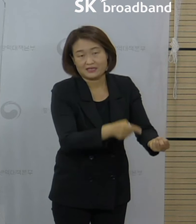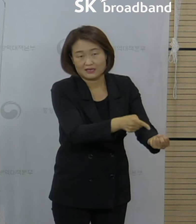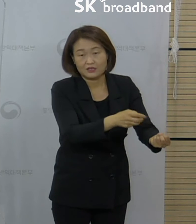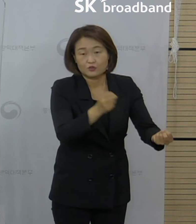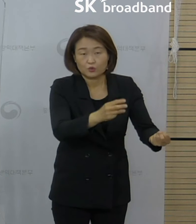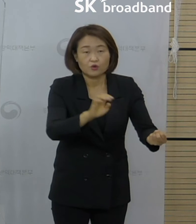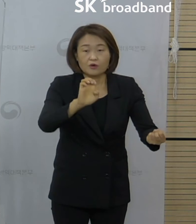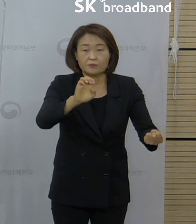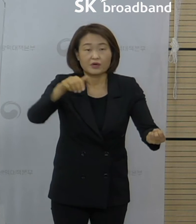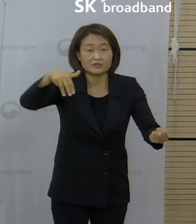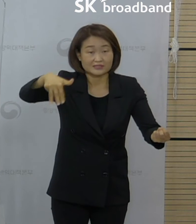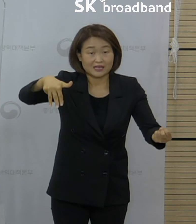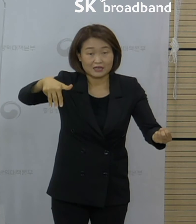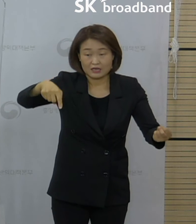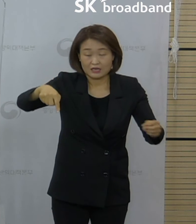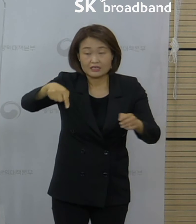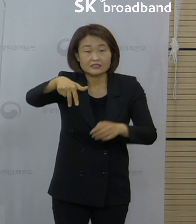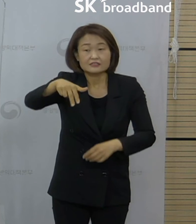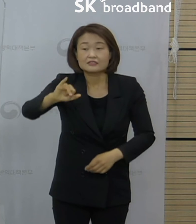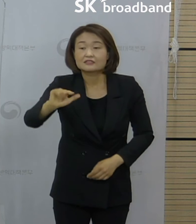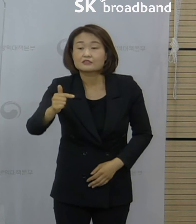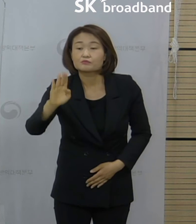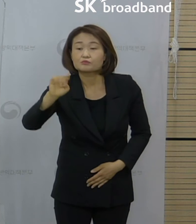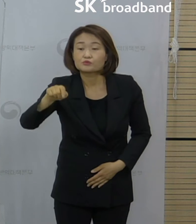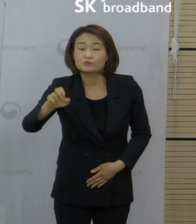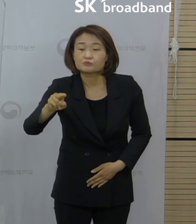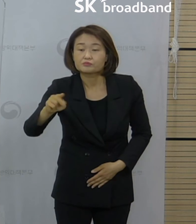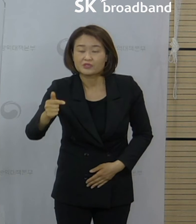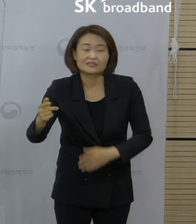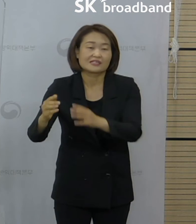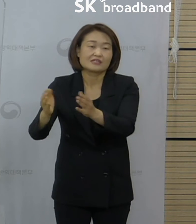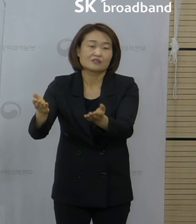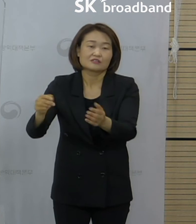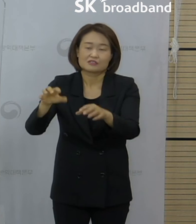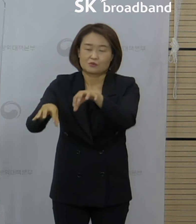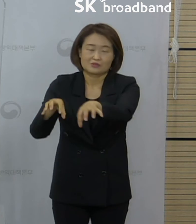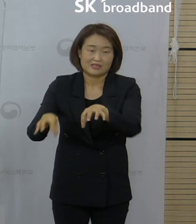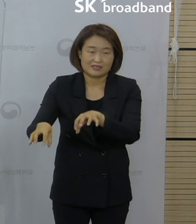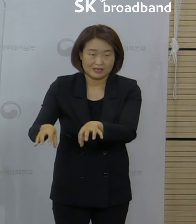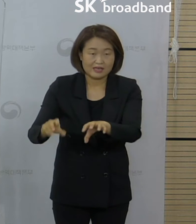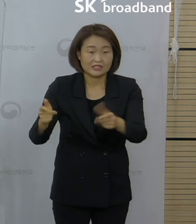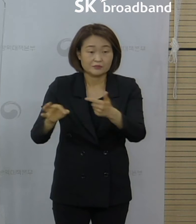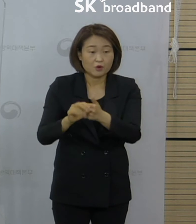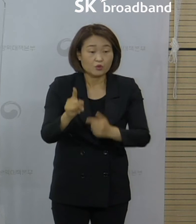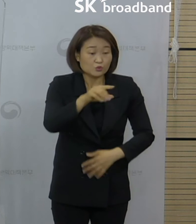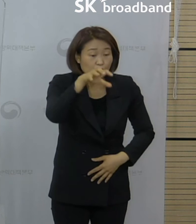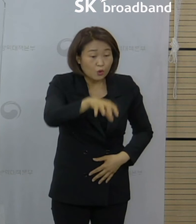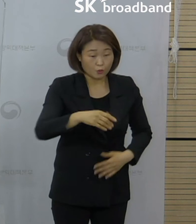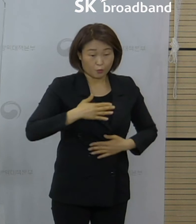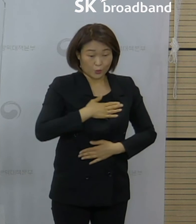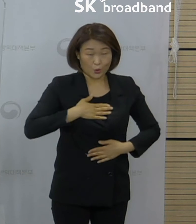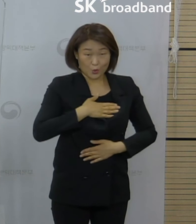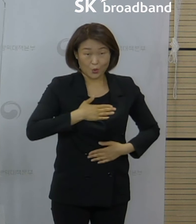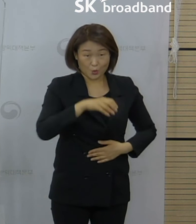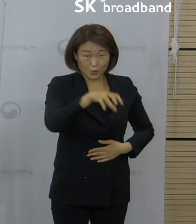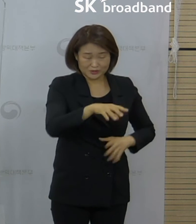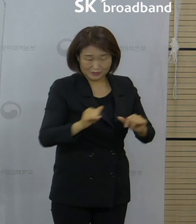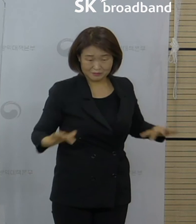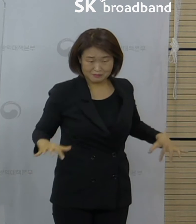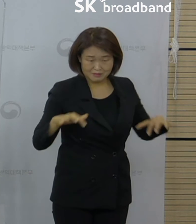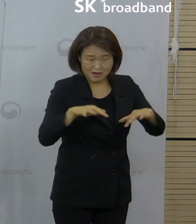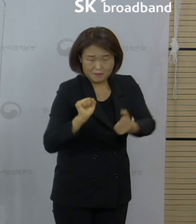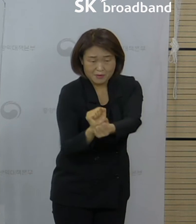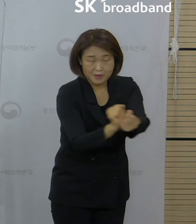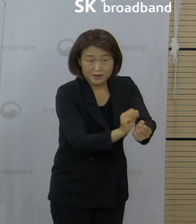면, 진부면의 주민이라든지, 또 특정한 목욕장의 방문자라든지 그런 식으로